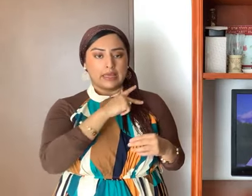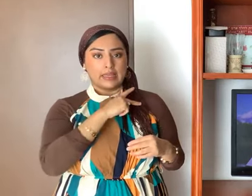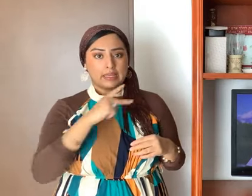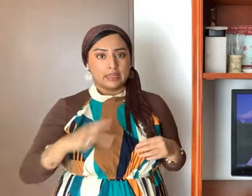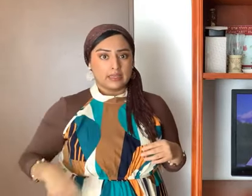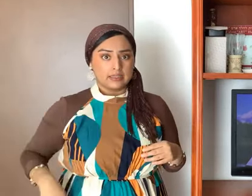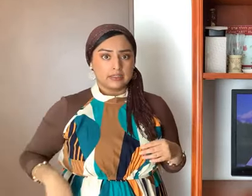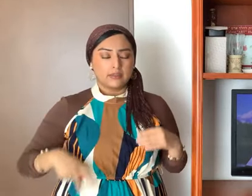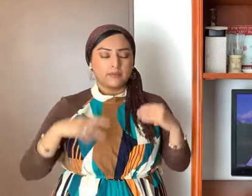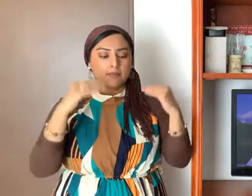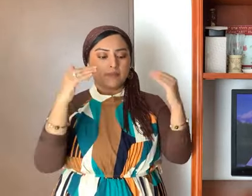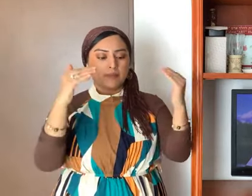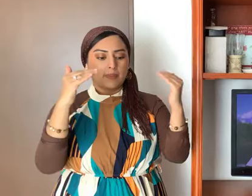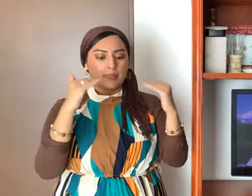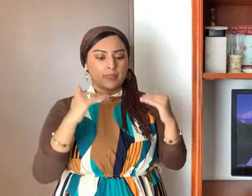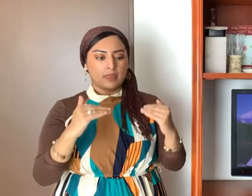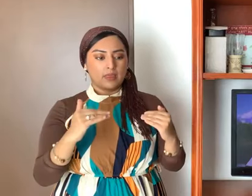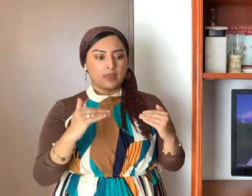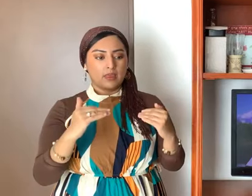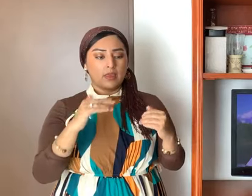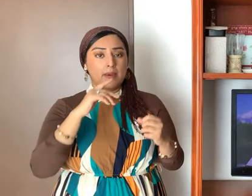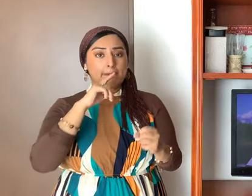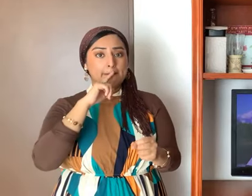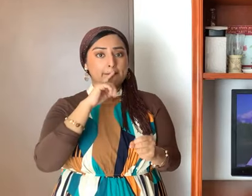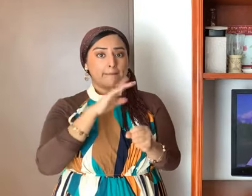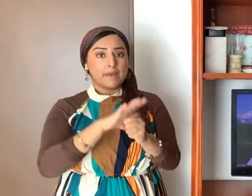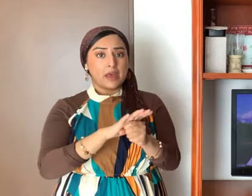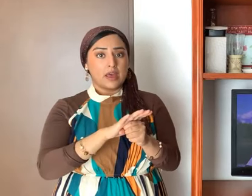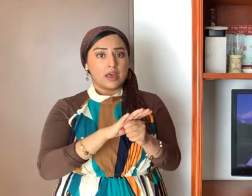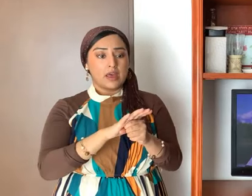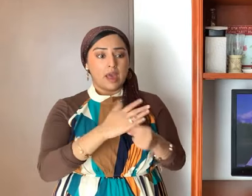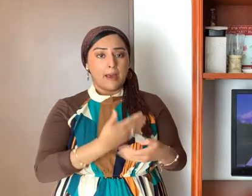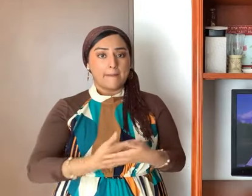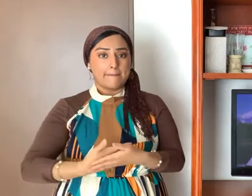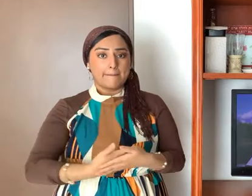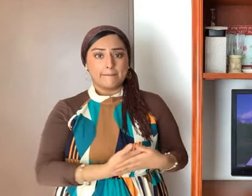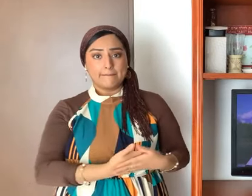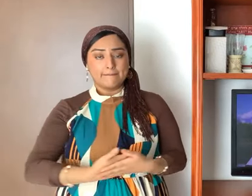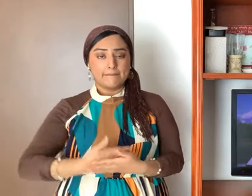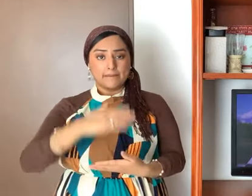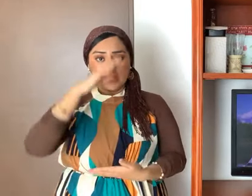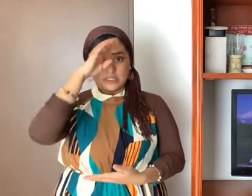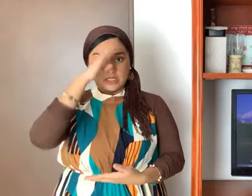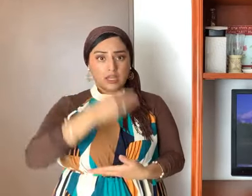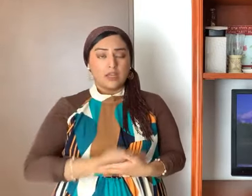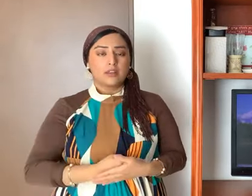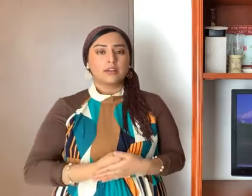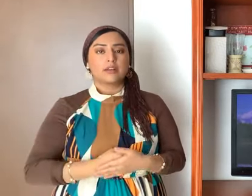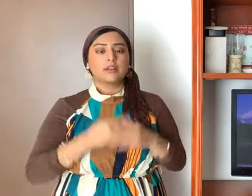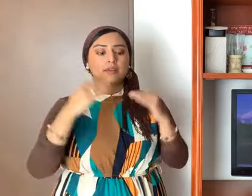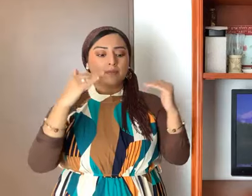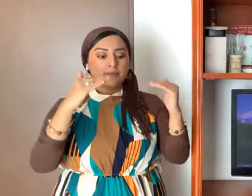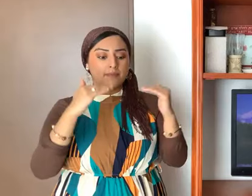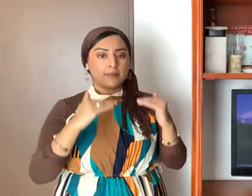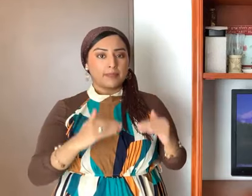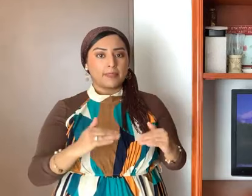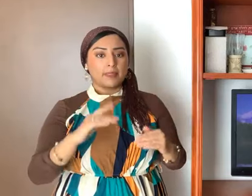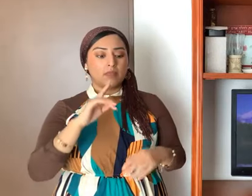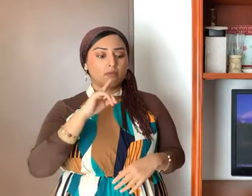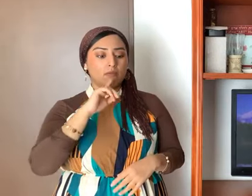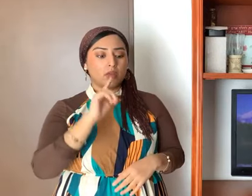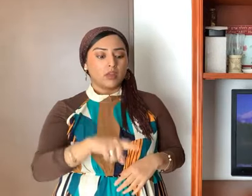Punto que sigue, la promesa de un hijo. Punto que sigue, la señal